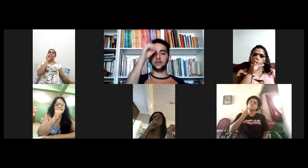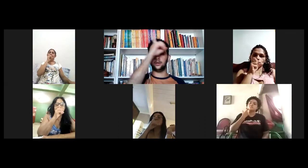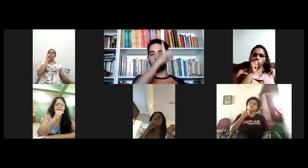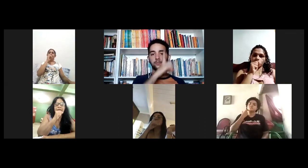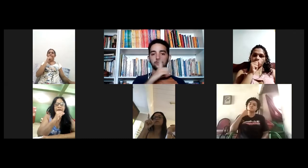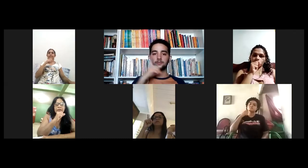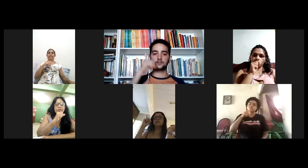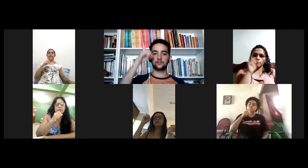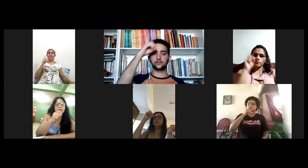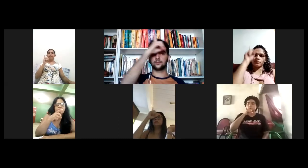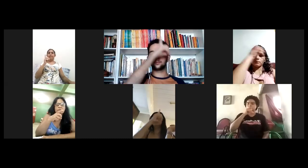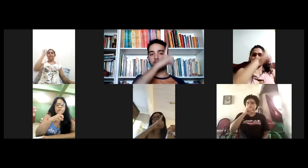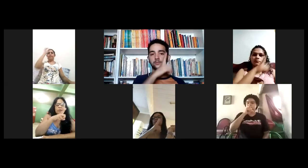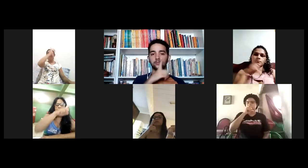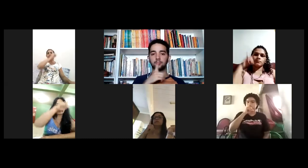domingo,